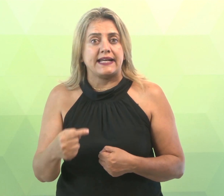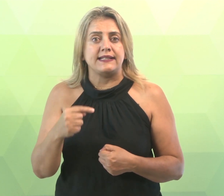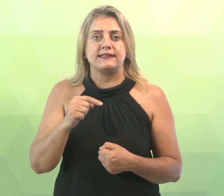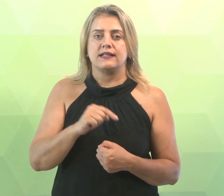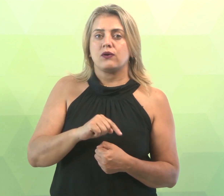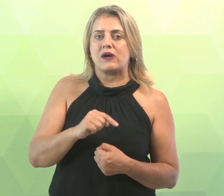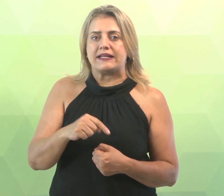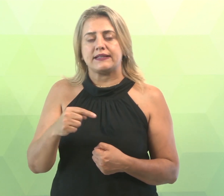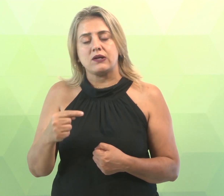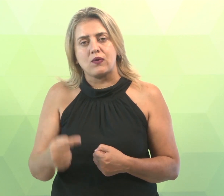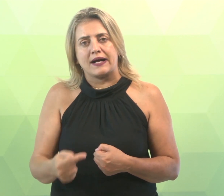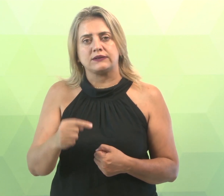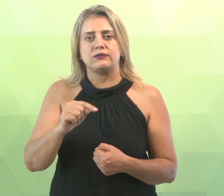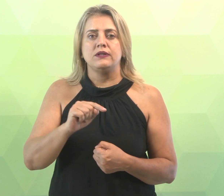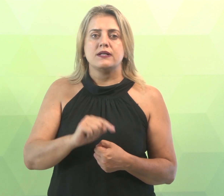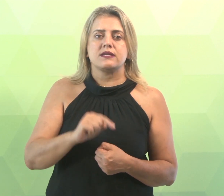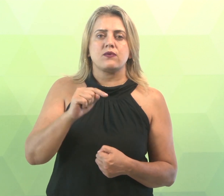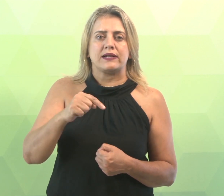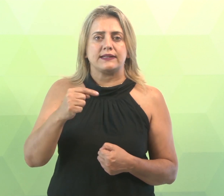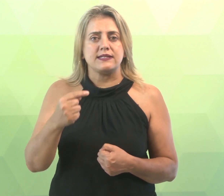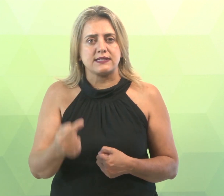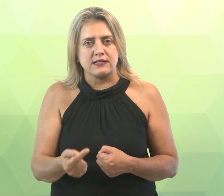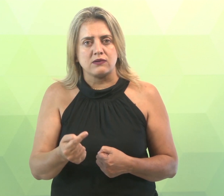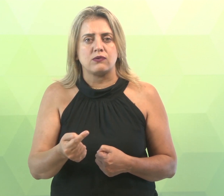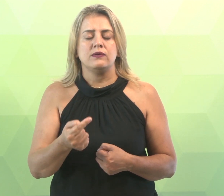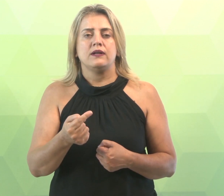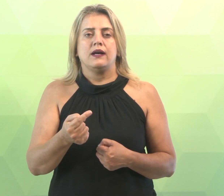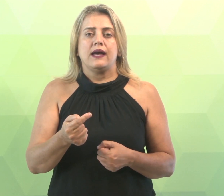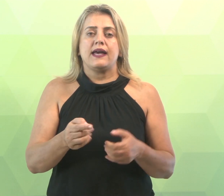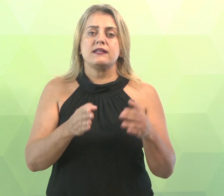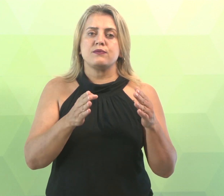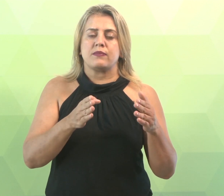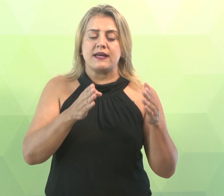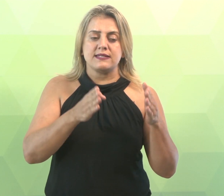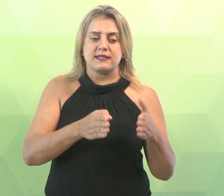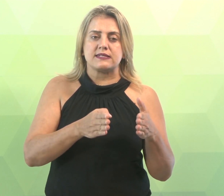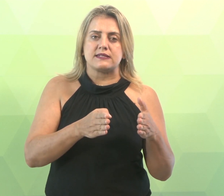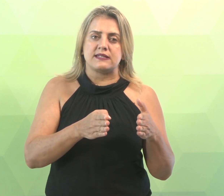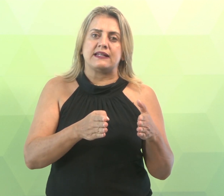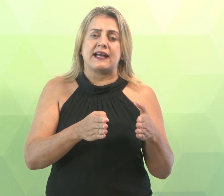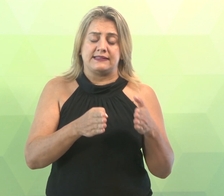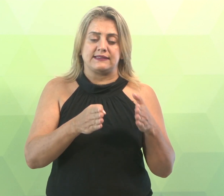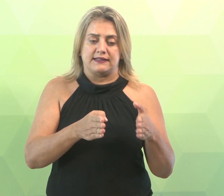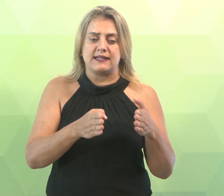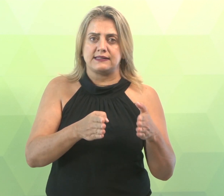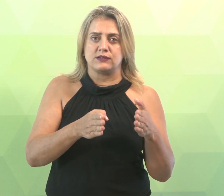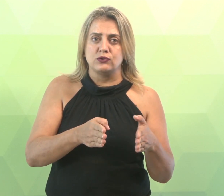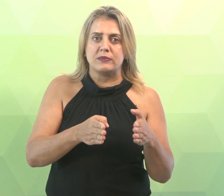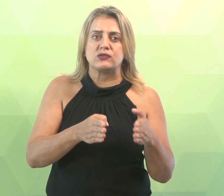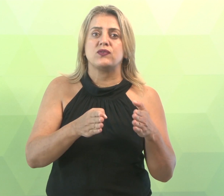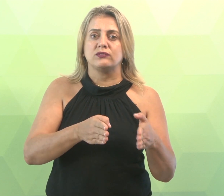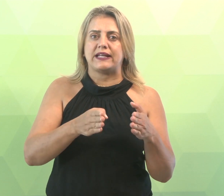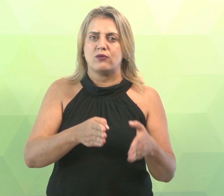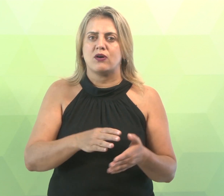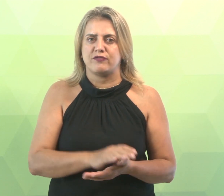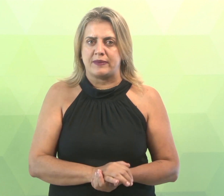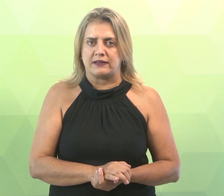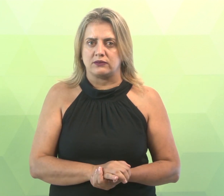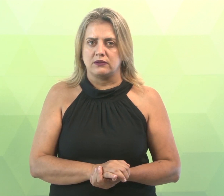33, 44, 55. Esses sinais, esses números vão ter um movimento.